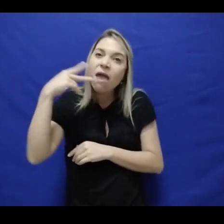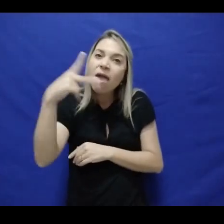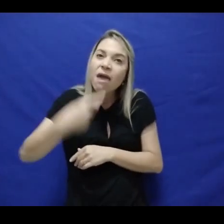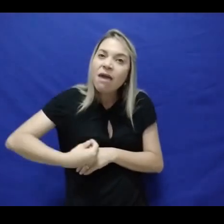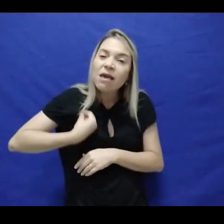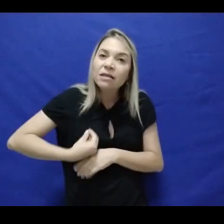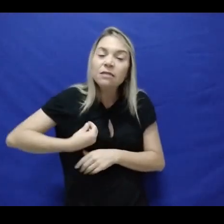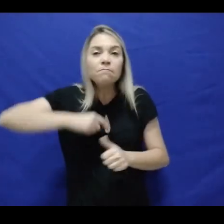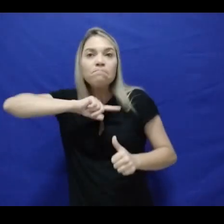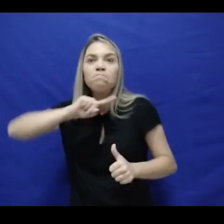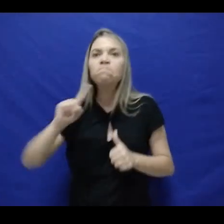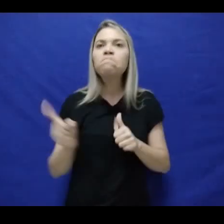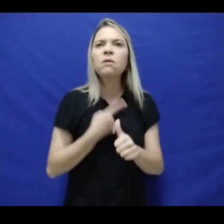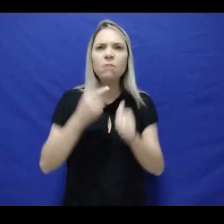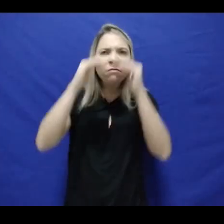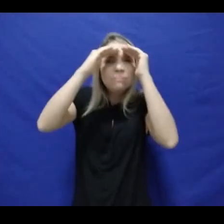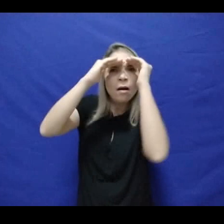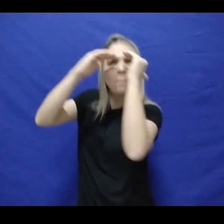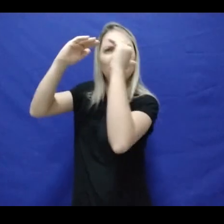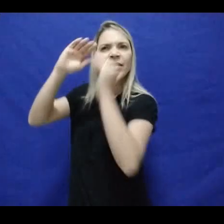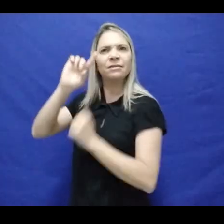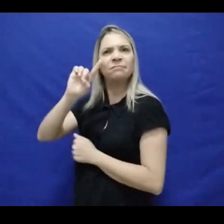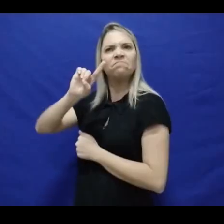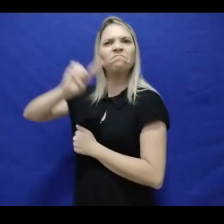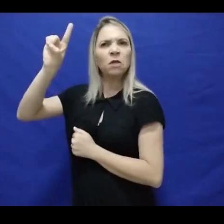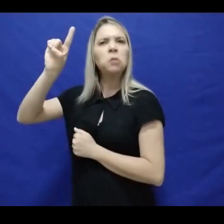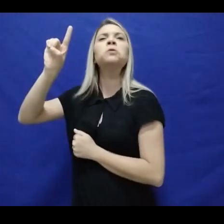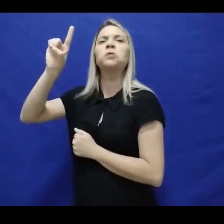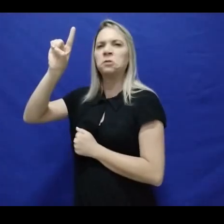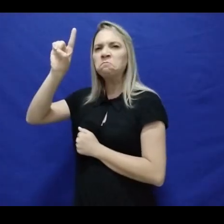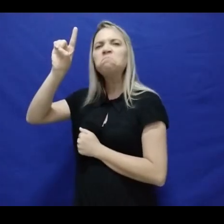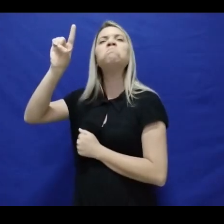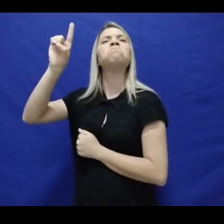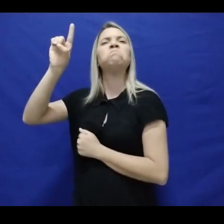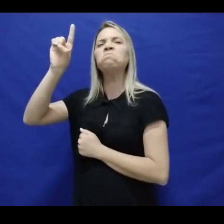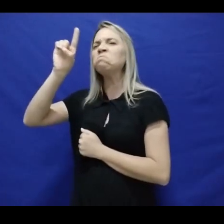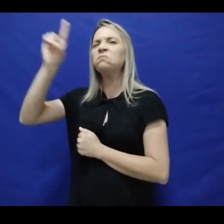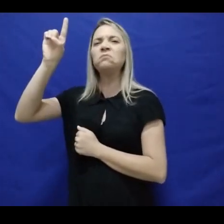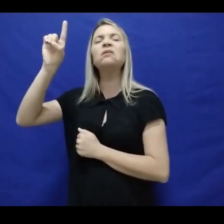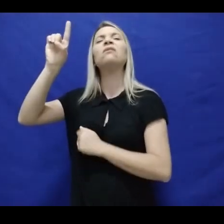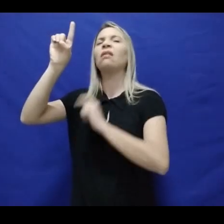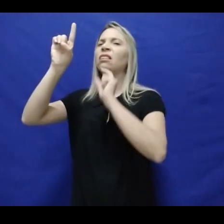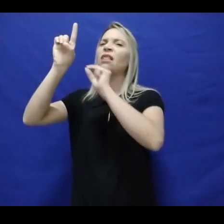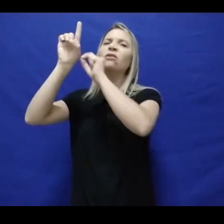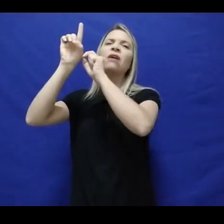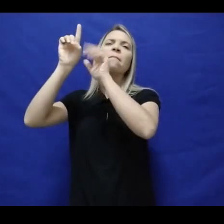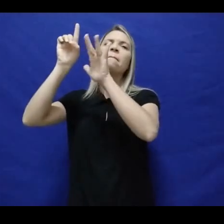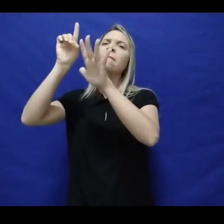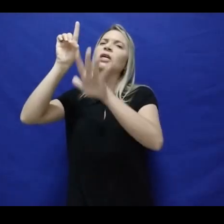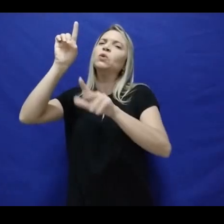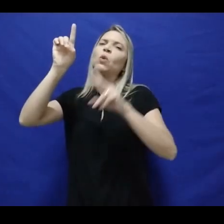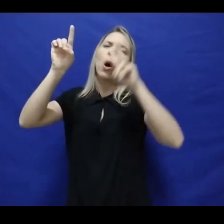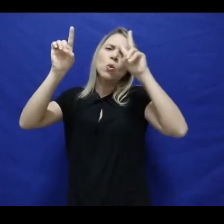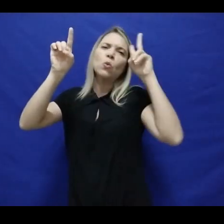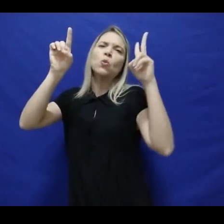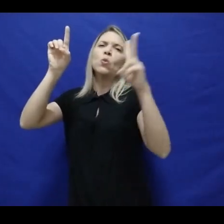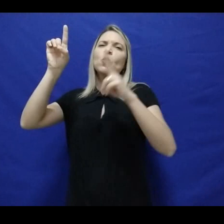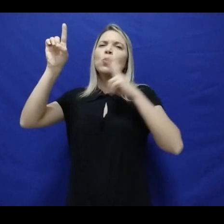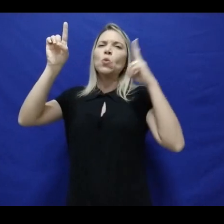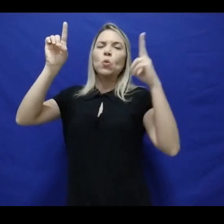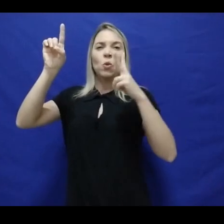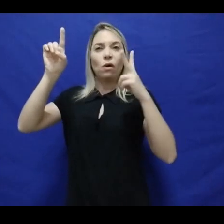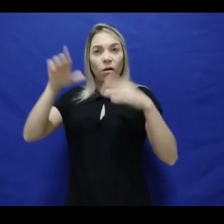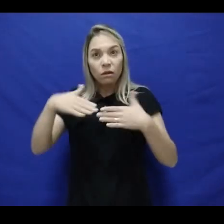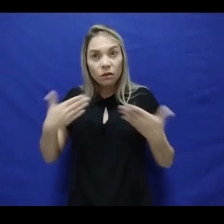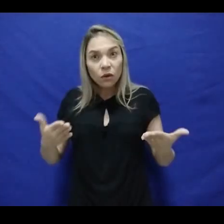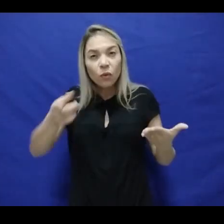elas. Buscai, pois, em primeiro lugar, o seu reino e a sua justiça, e todas estas